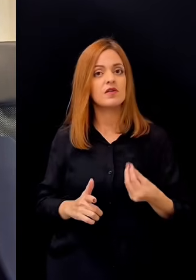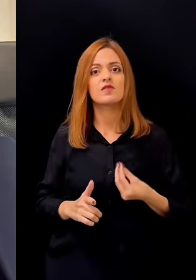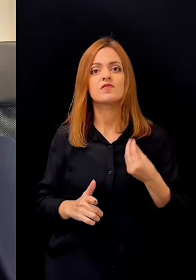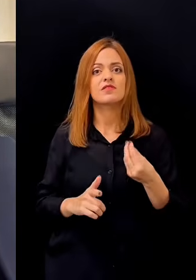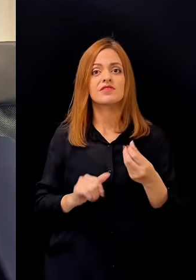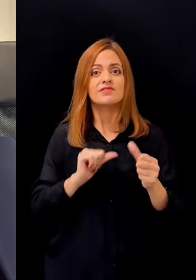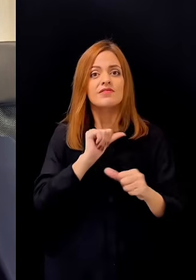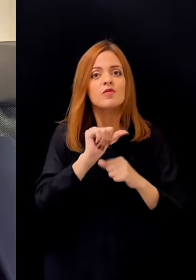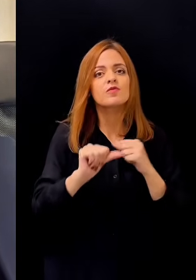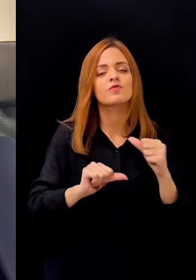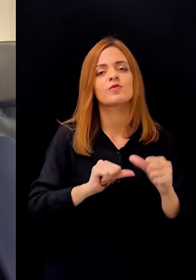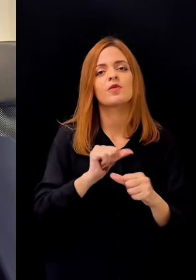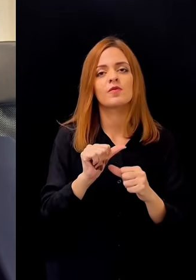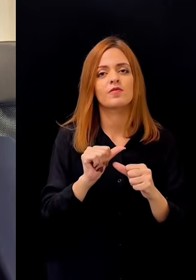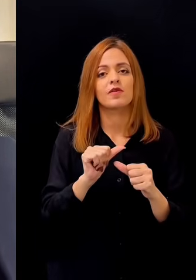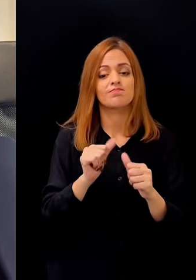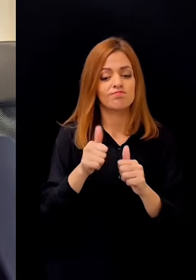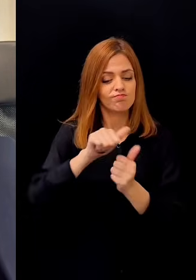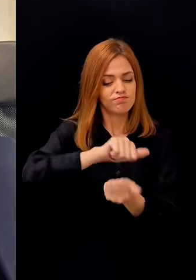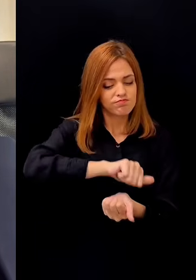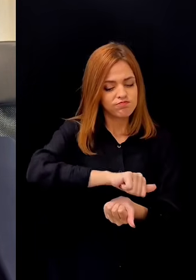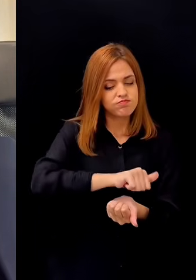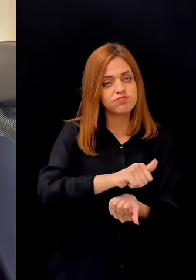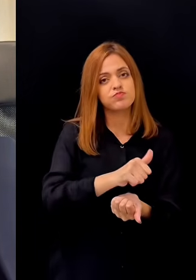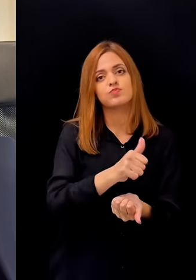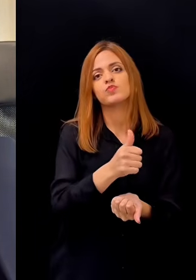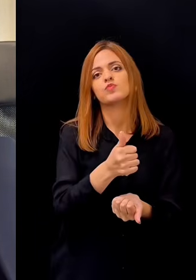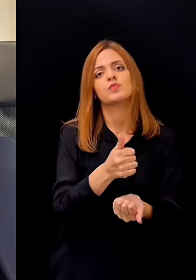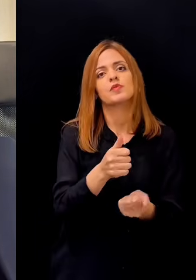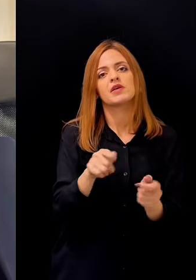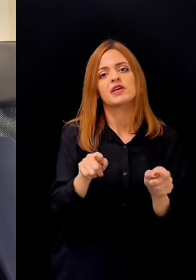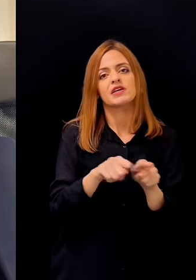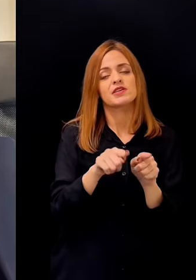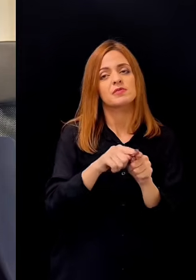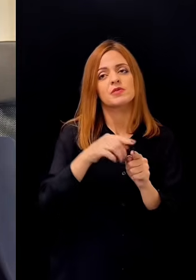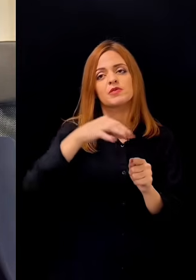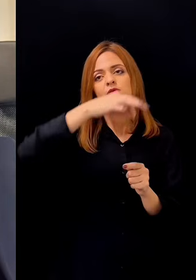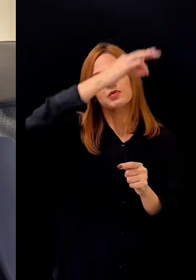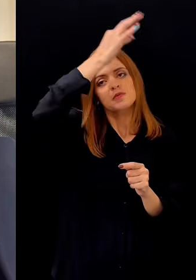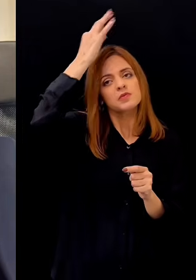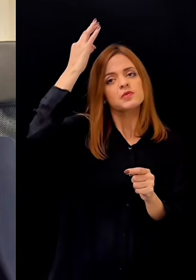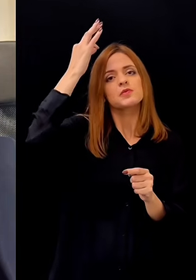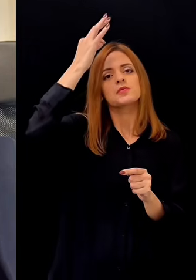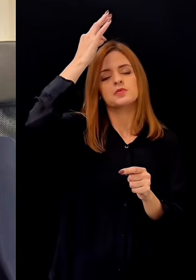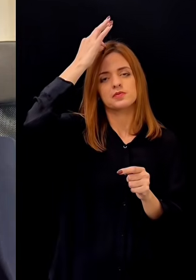de Deus, nascer da água e nascer do Espírito Santo.